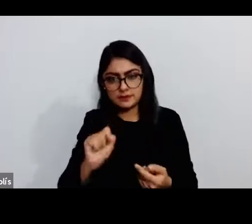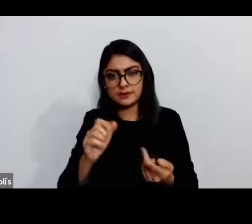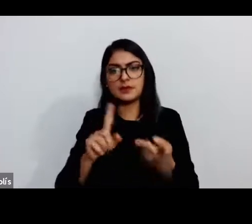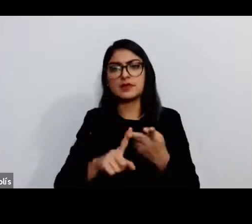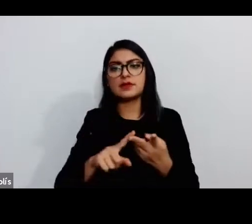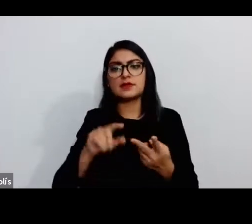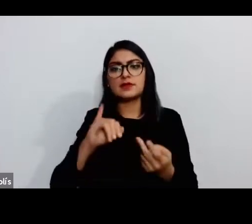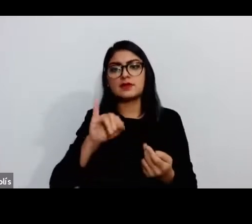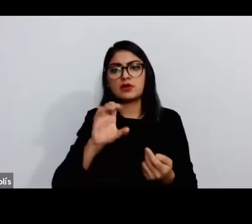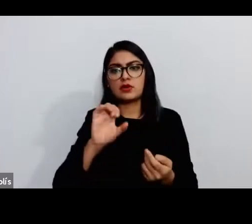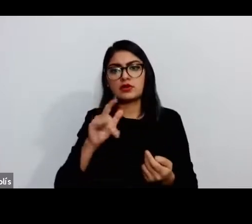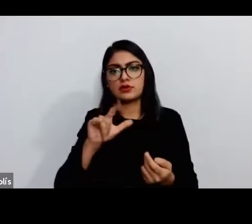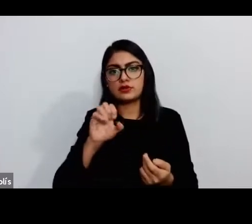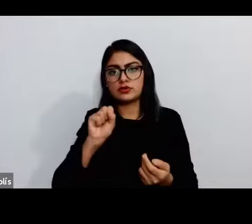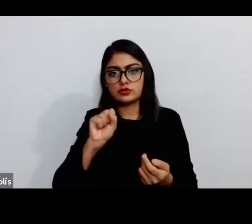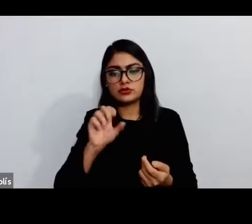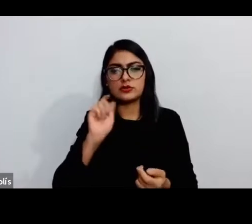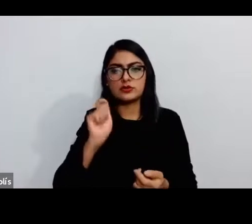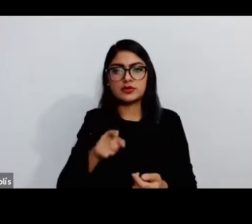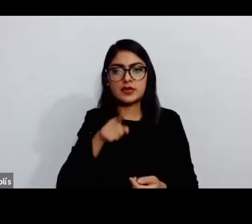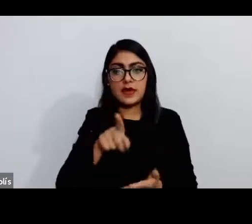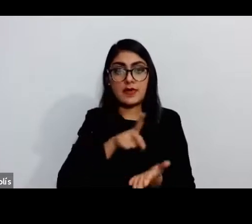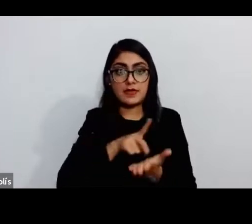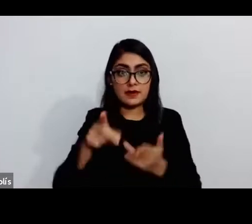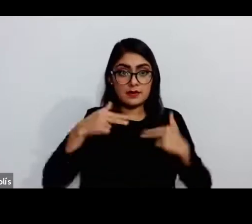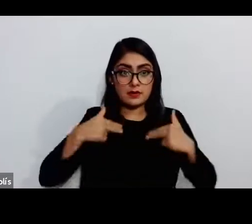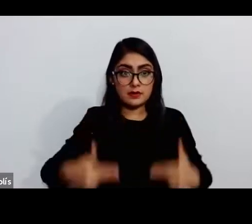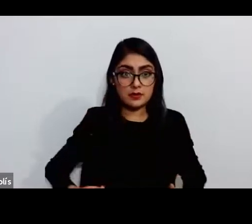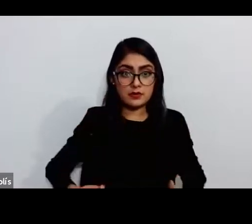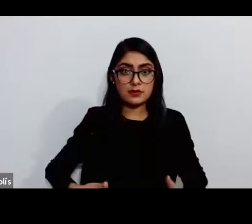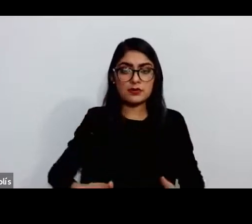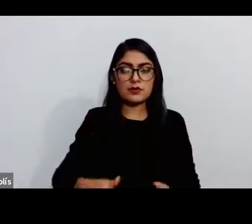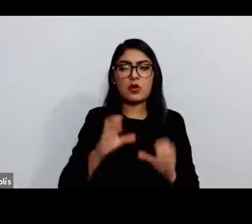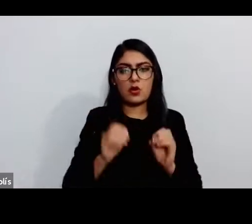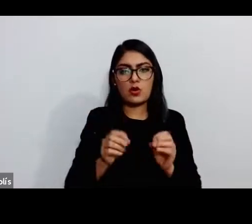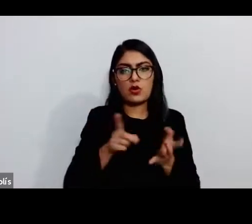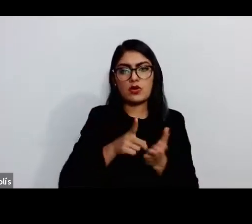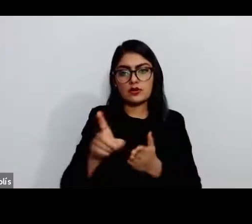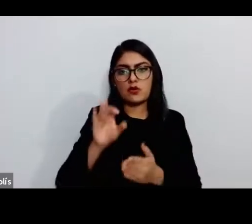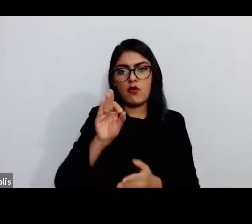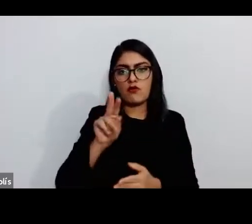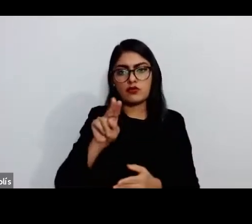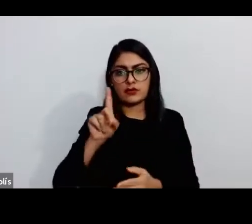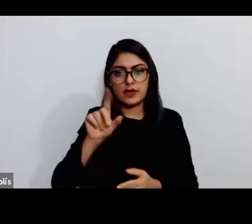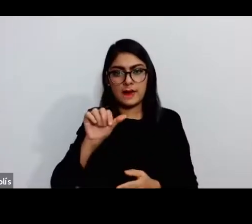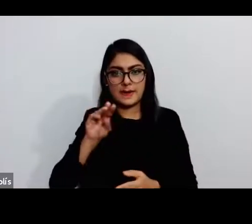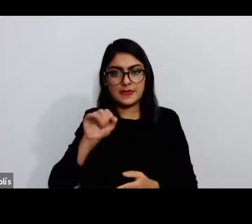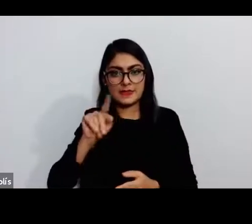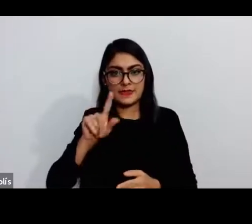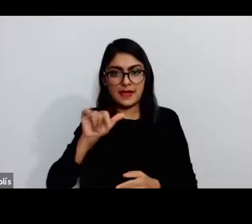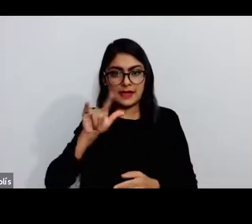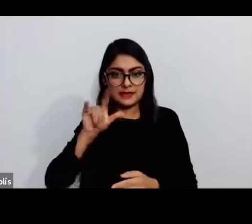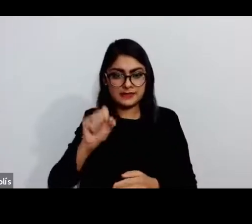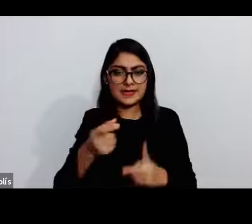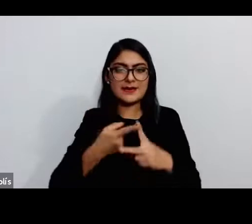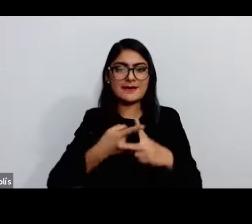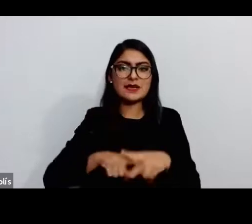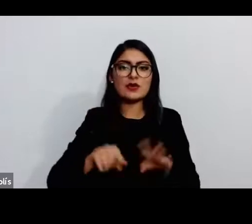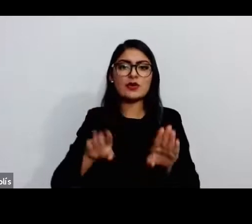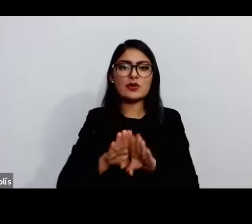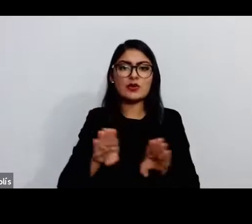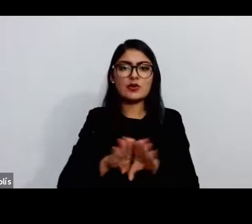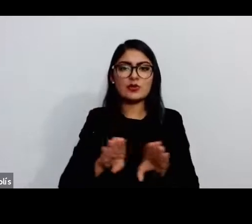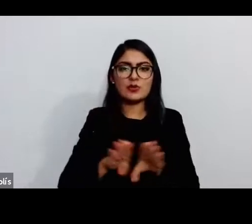moderno, porque los derechos humanos, digamos, van, o los derechos fundamentales, o en ese momento los derechos naturales, surgen de manera